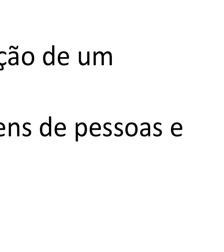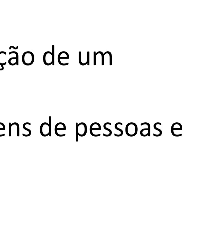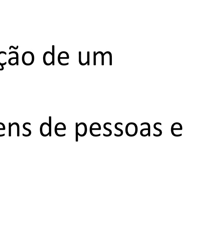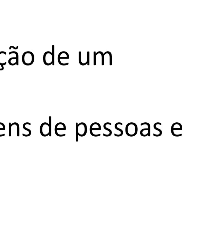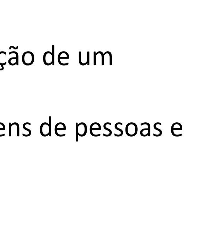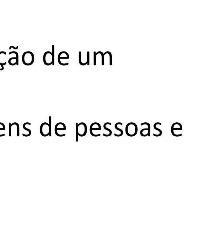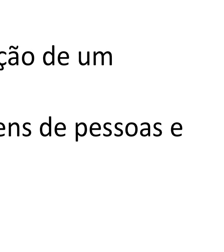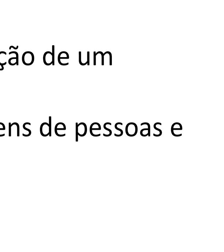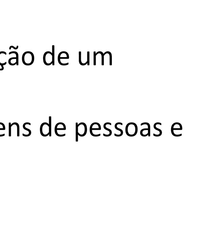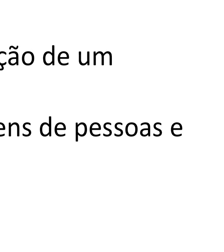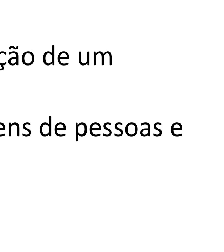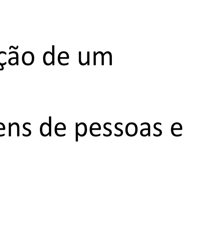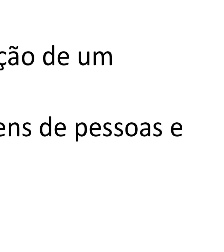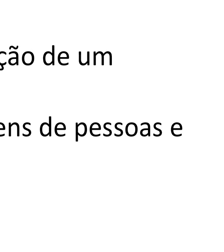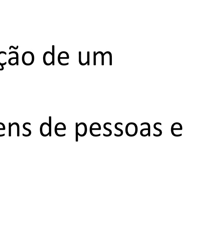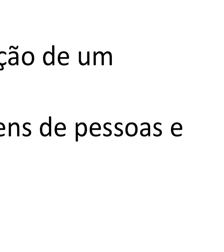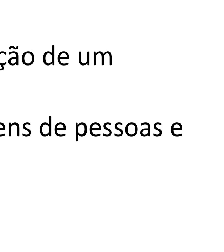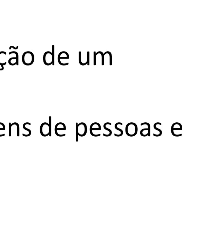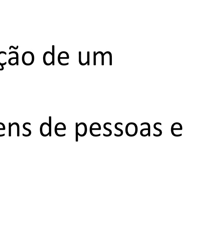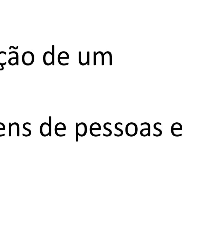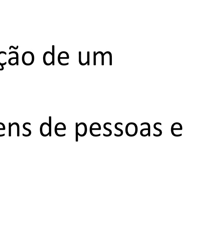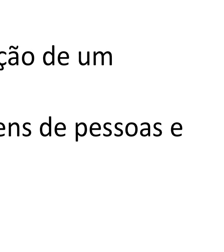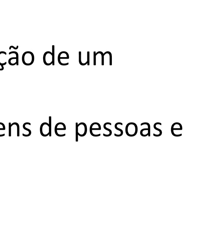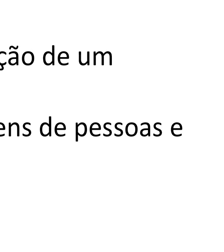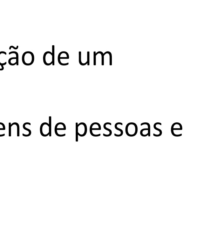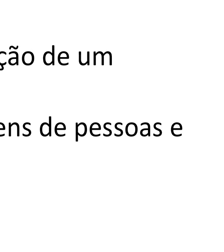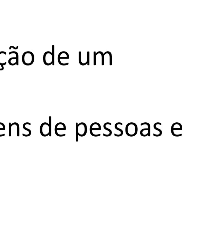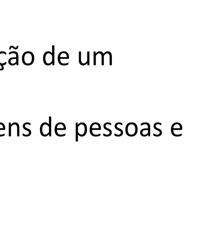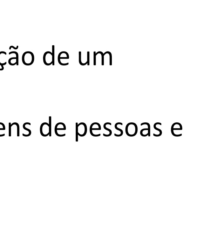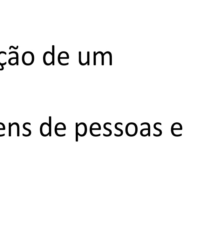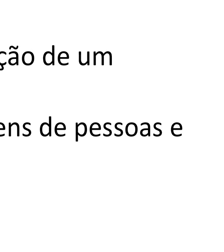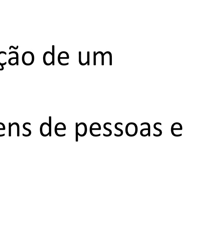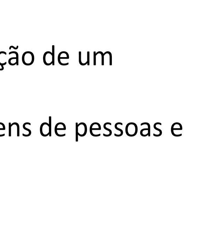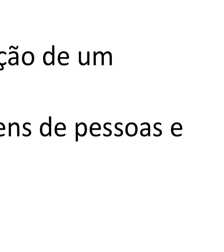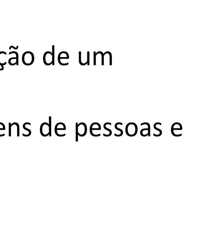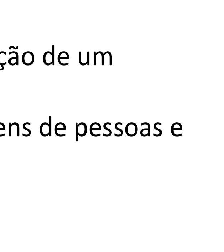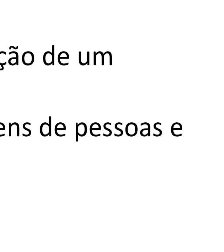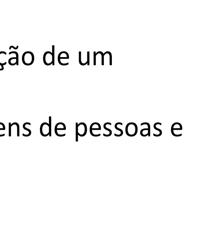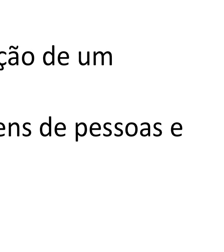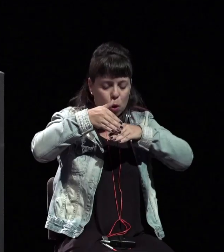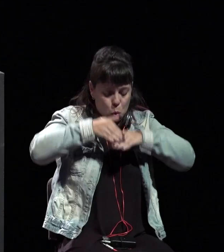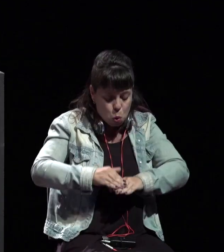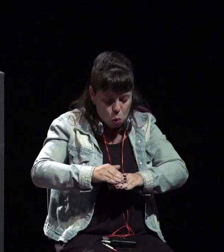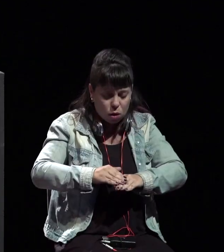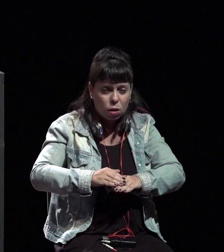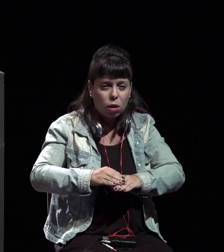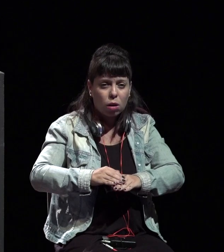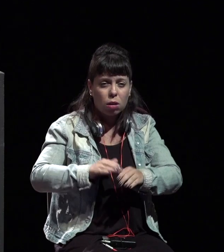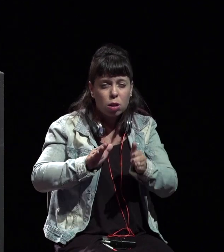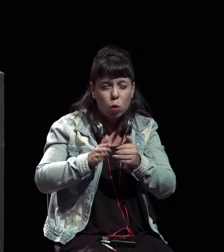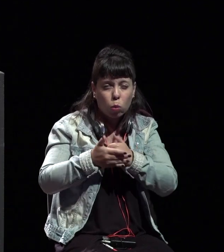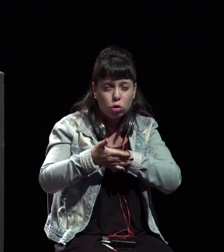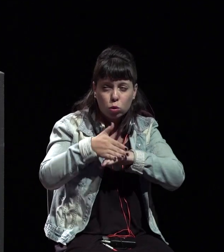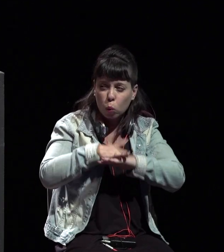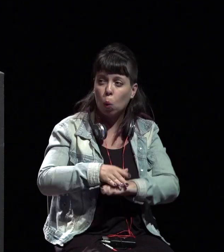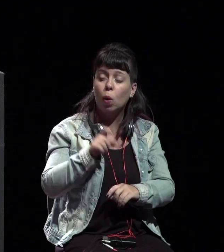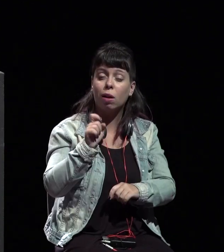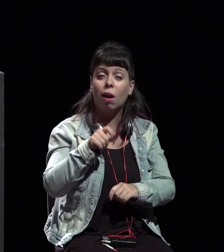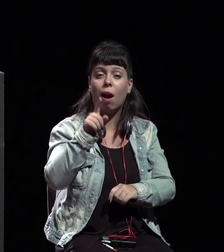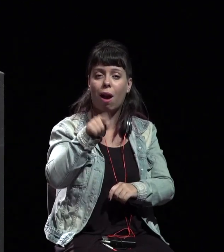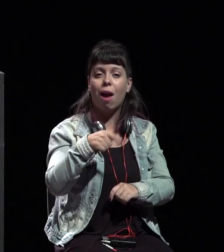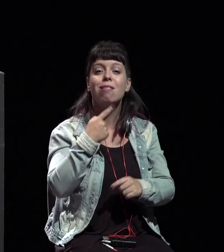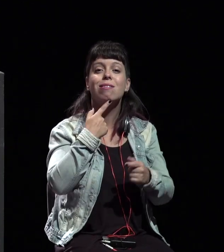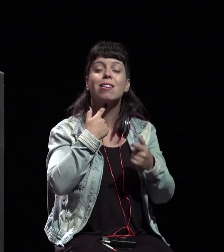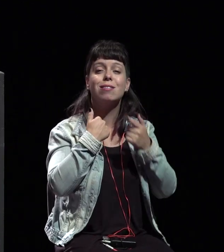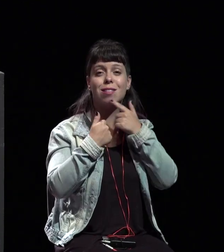discute o olhar? E ele responde: esse algo é o desejo. Para o Lacan, os antigos tomavam o olhar, a